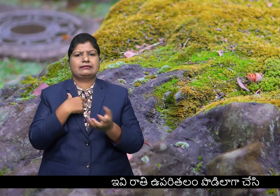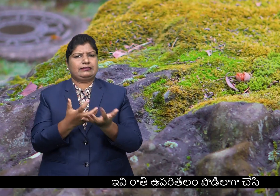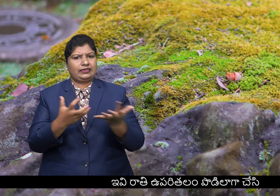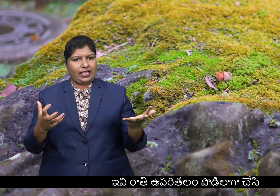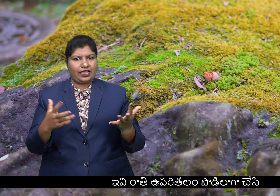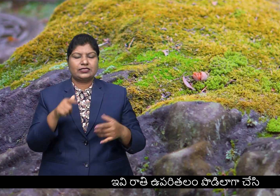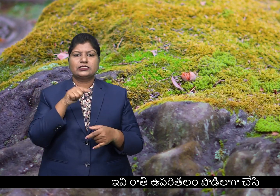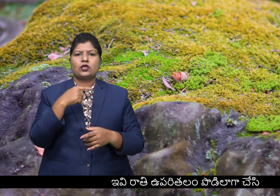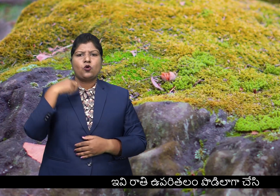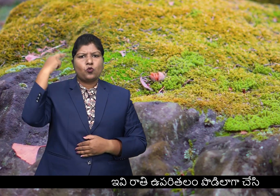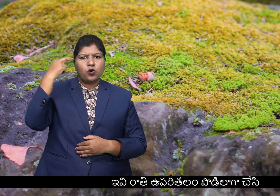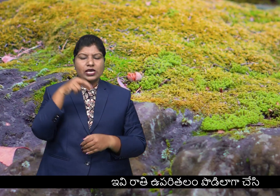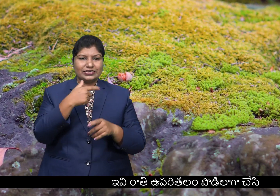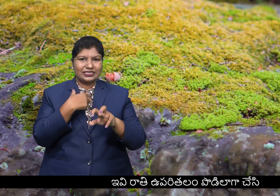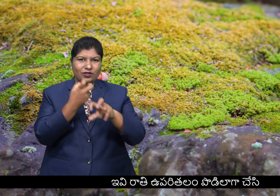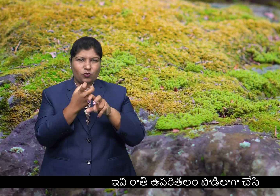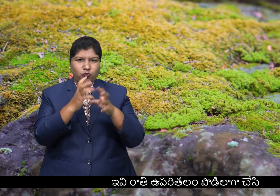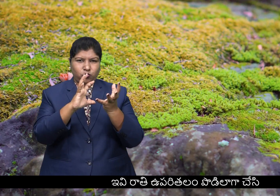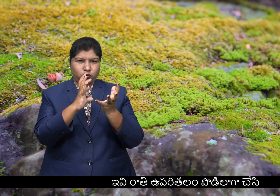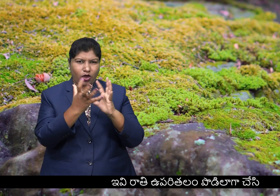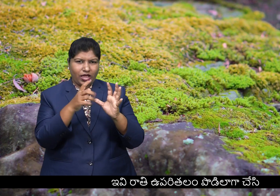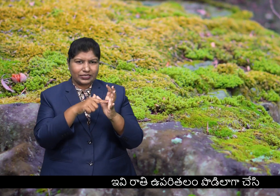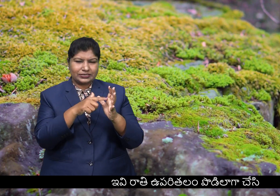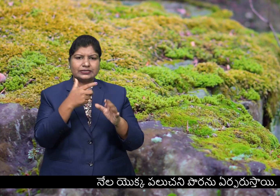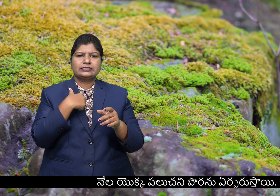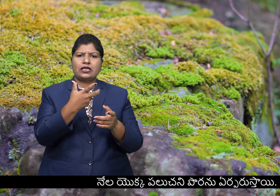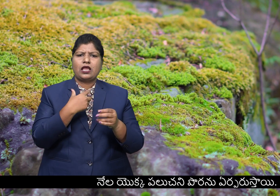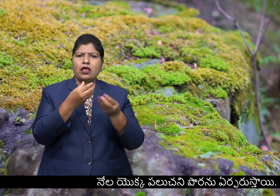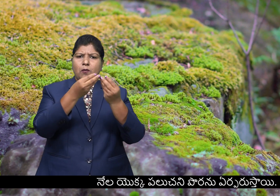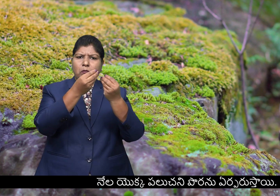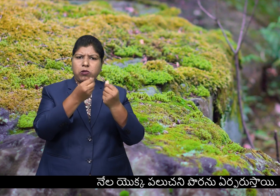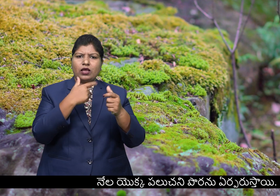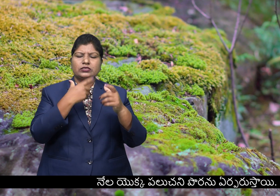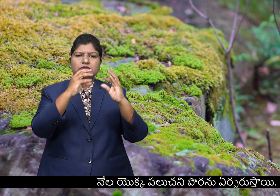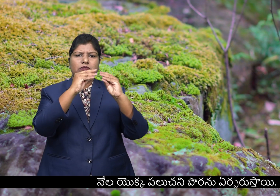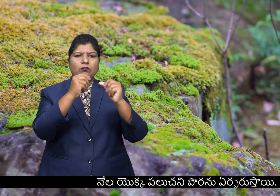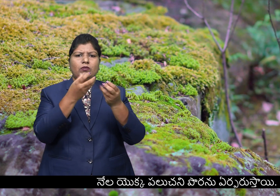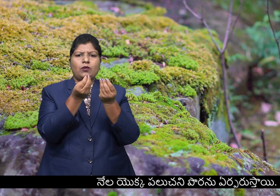ఇవి రాతి ఉపరితలం పొడిలాగా చేసి నేల యొక్క పలుచని పొరను ఏర్పరుస్తాయి.